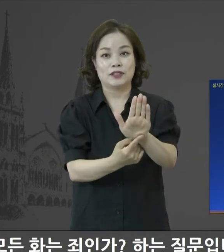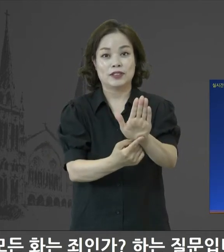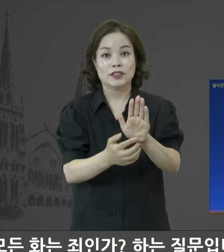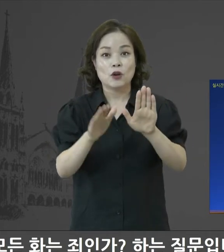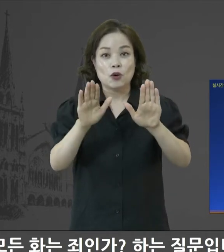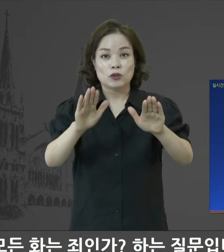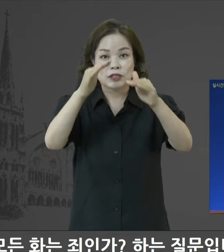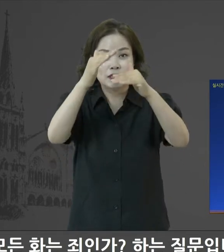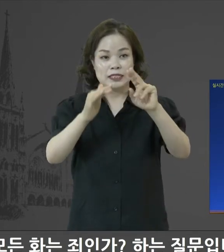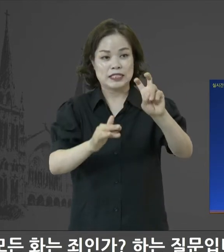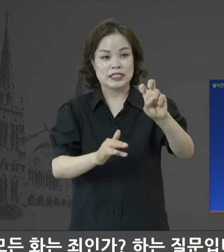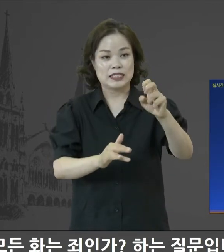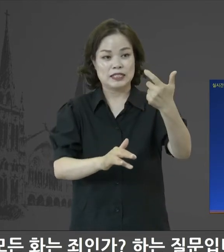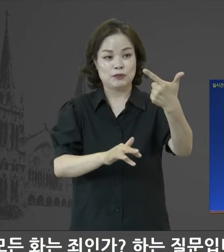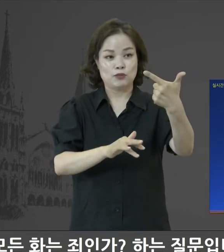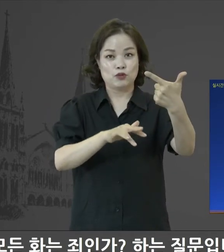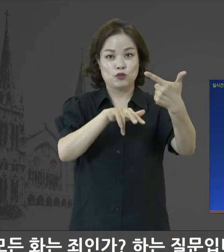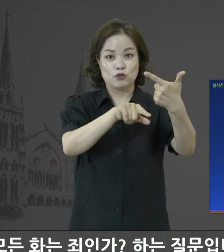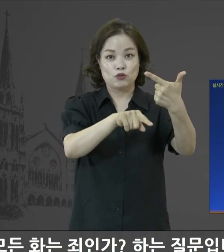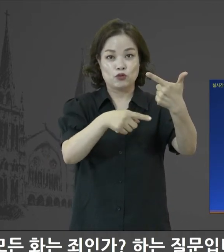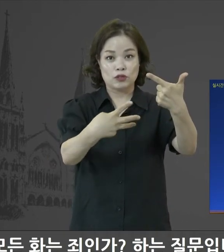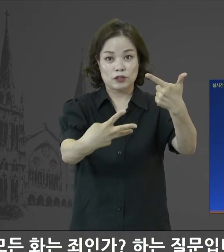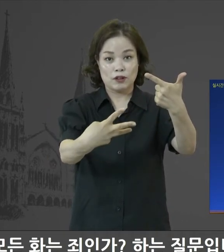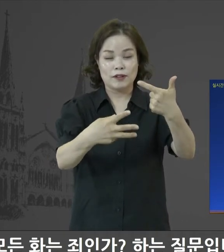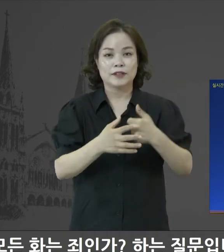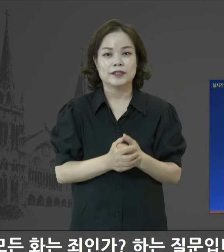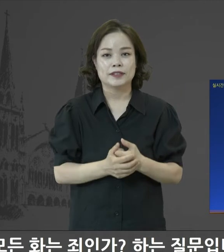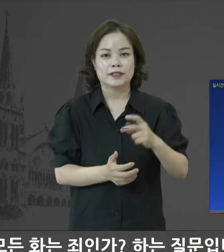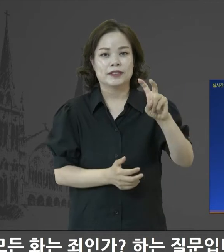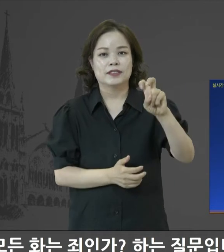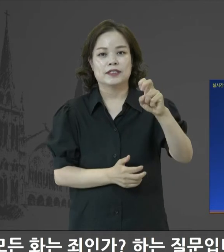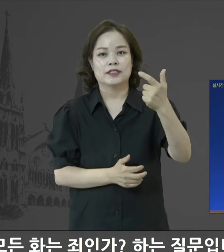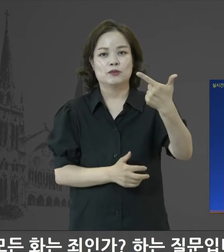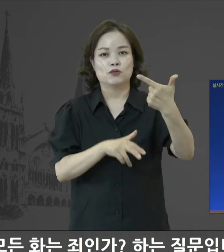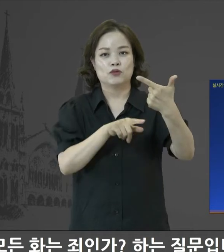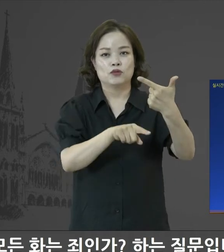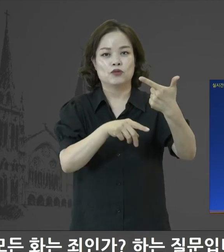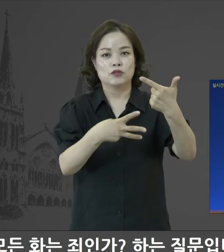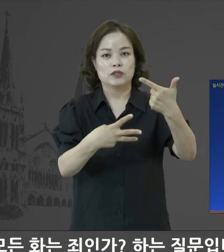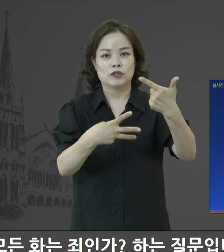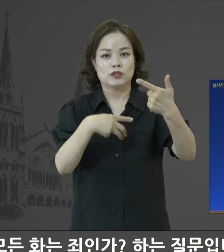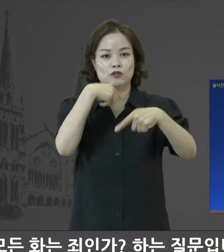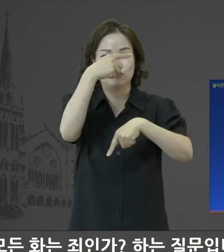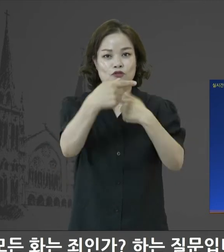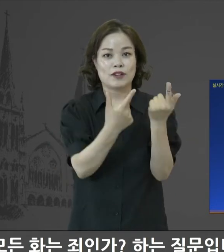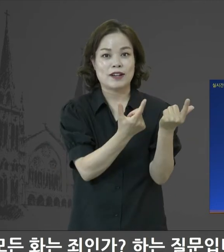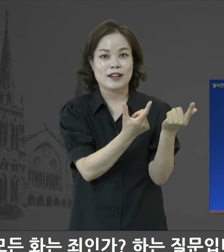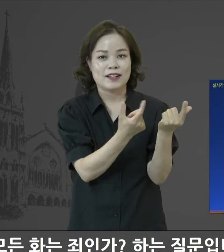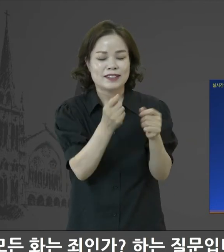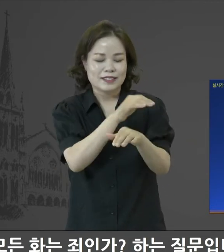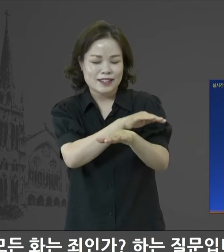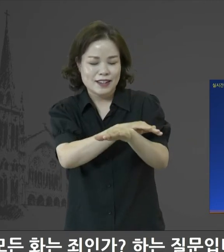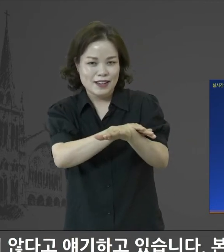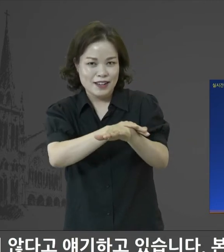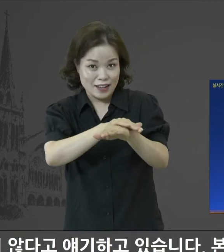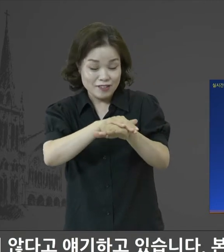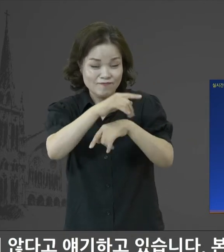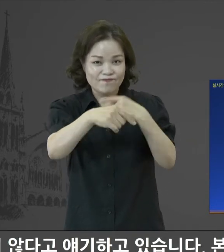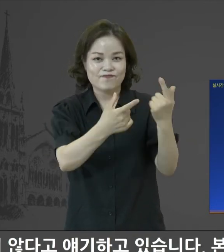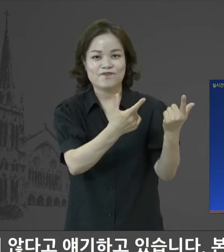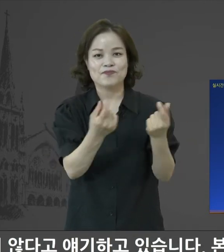오늘 본문 26절을 한번 같이 보셨으면 좋겠습니다. 26절 같이 한번 잘 읽도록